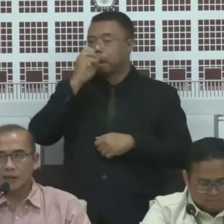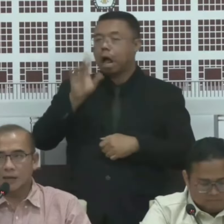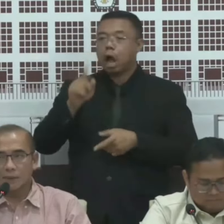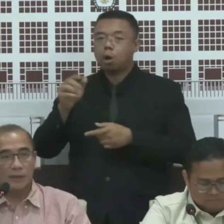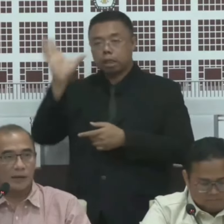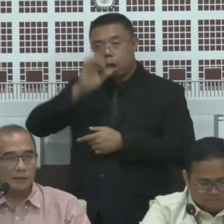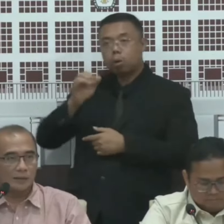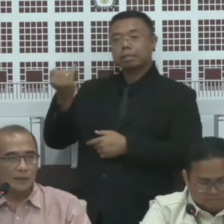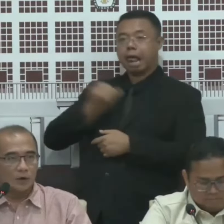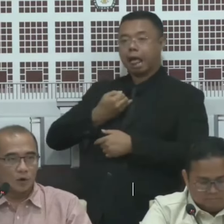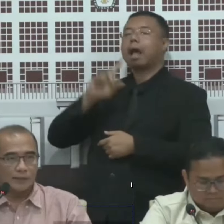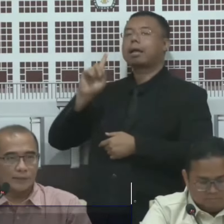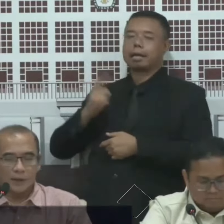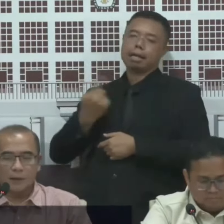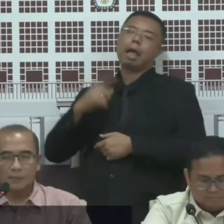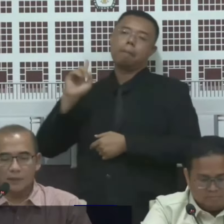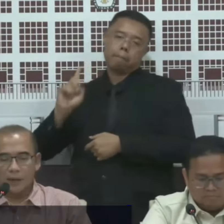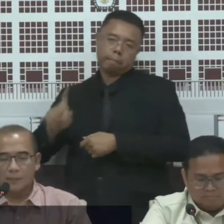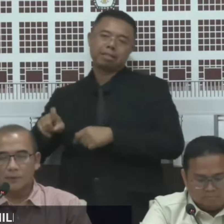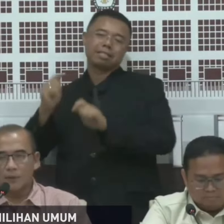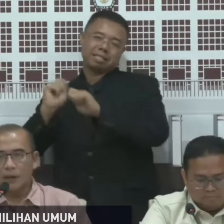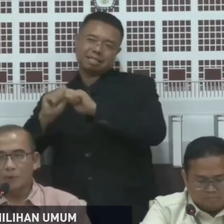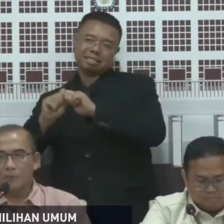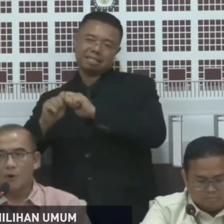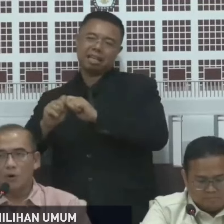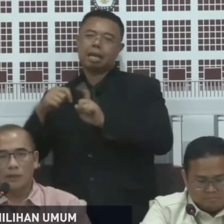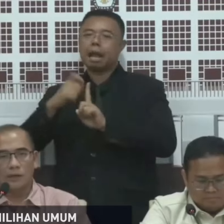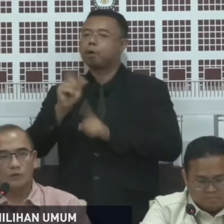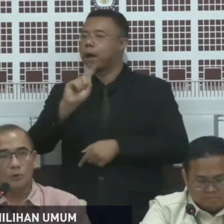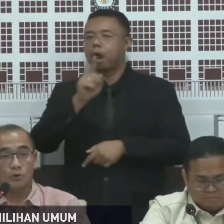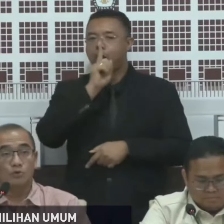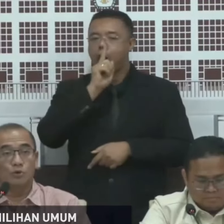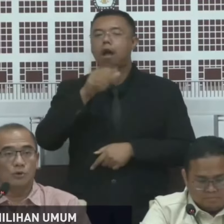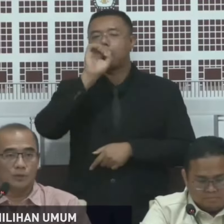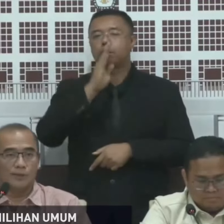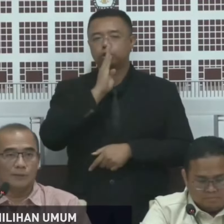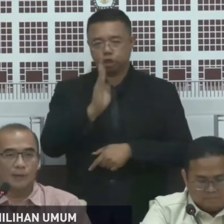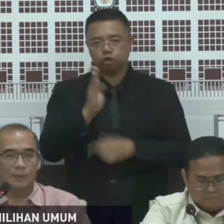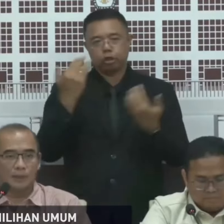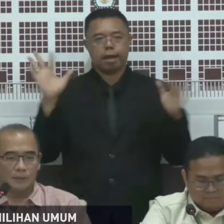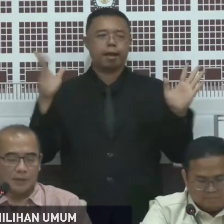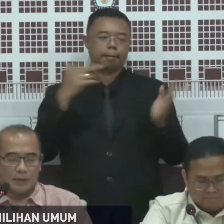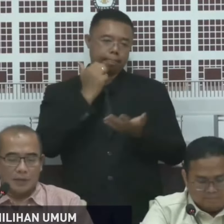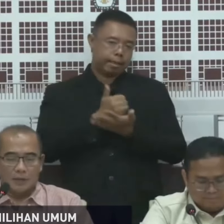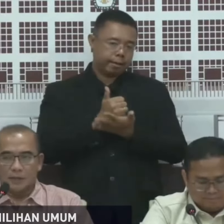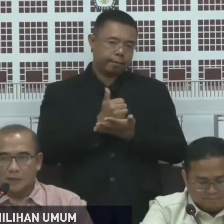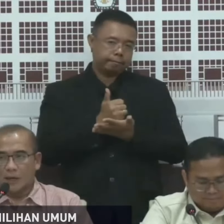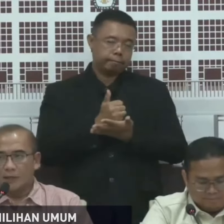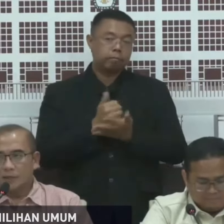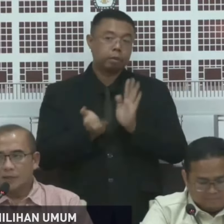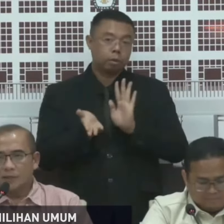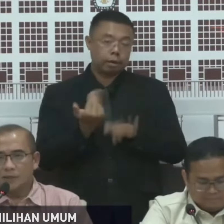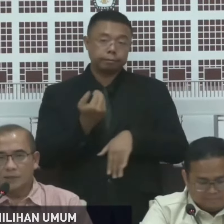yang salah-salah pasti akan dikoreksi. Yang paling penting KPU ini enggak boleh bohong dan harus ngomong jujur, itu aja yang paling penting. Dan